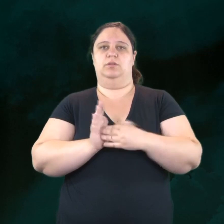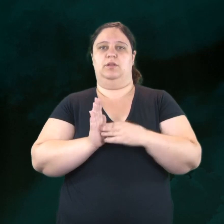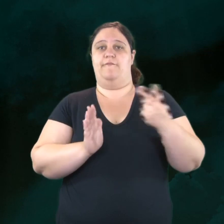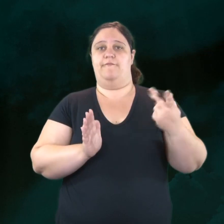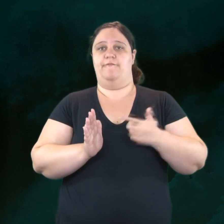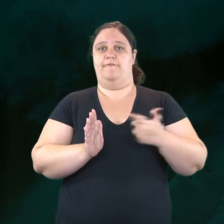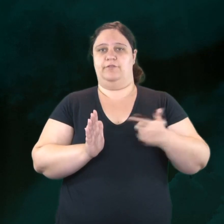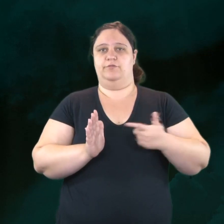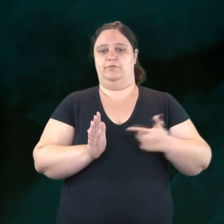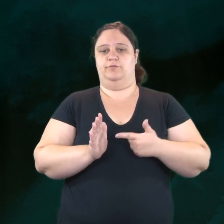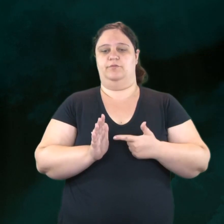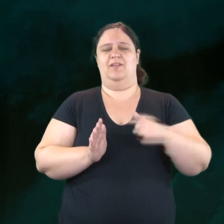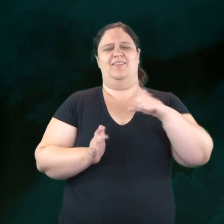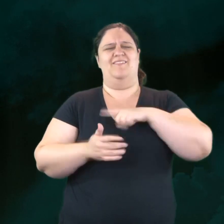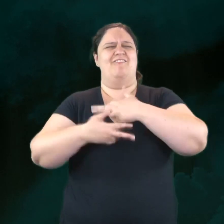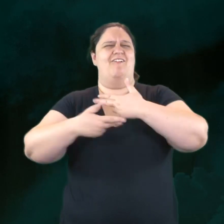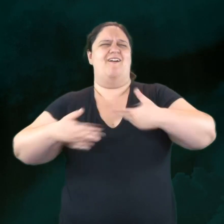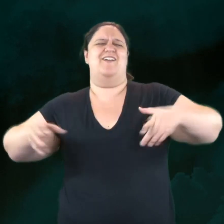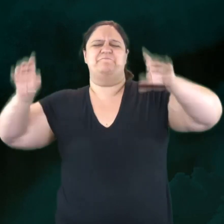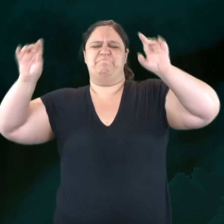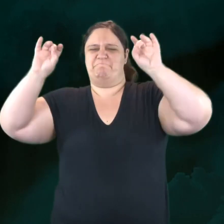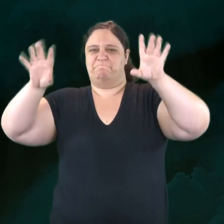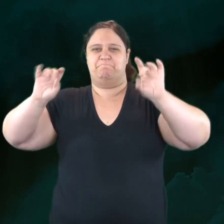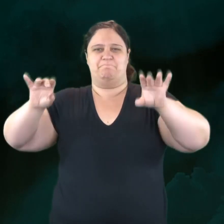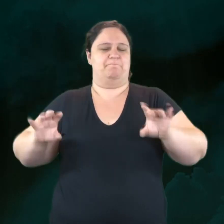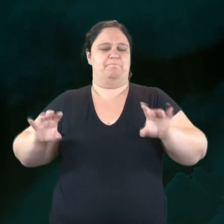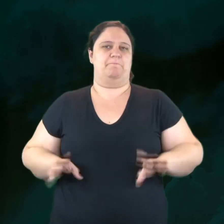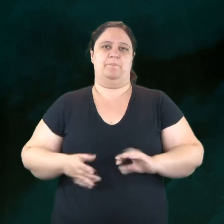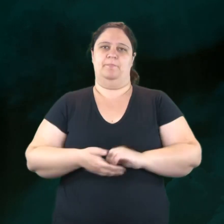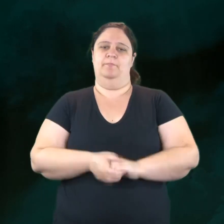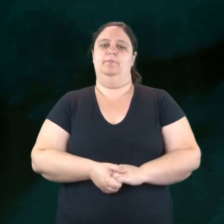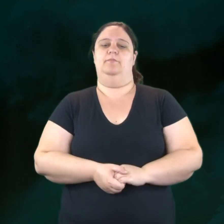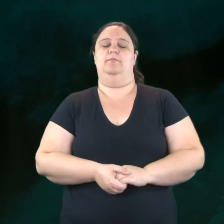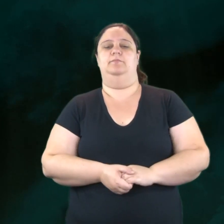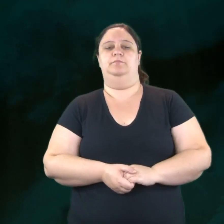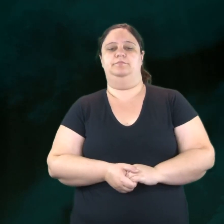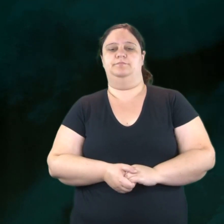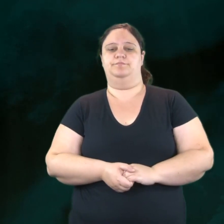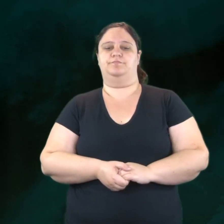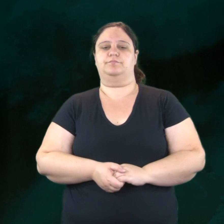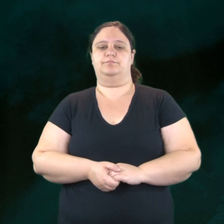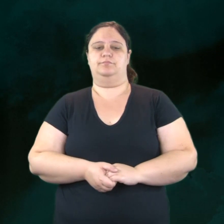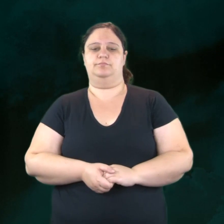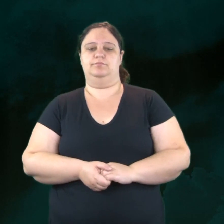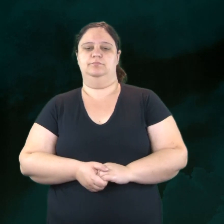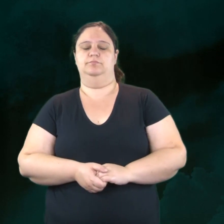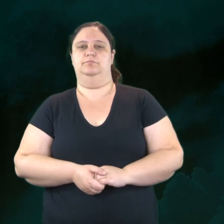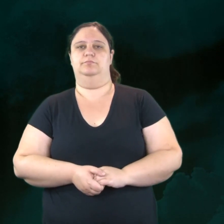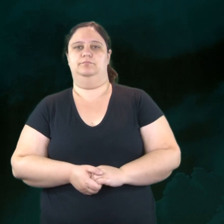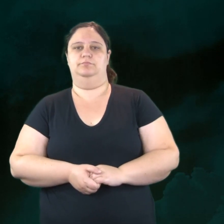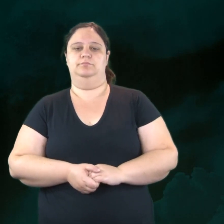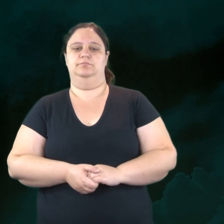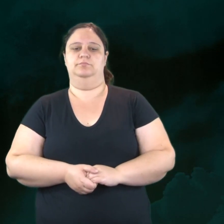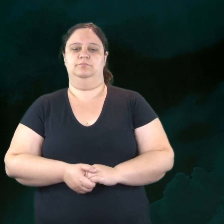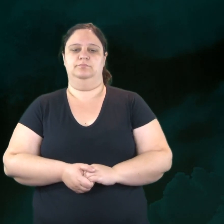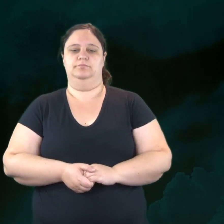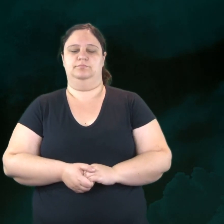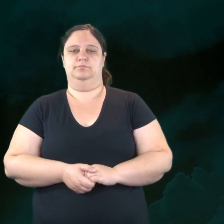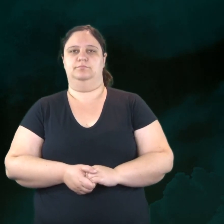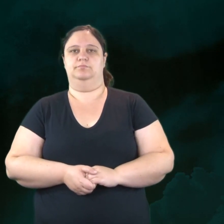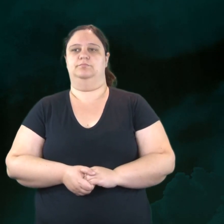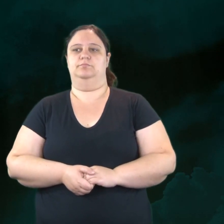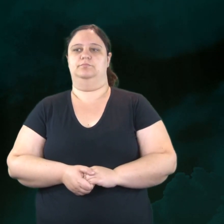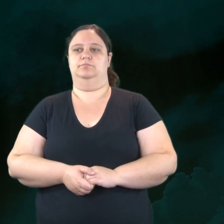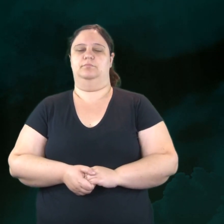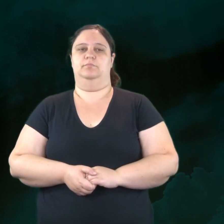itens preciosíssimos demais, né? Aqui fala, ó Senhor Jesus, aqui fala